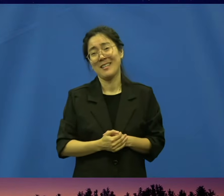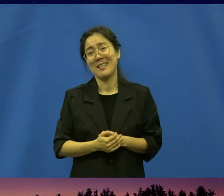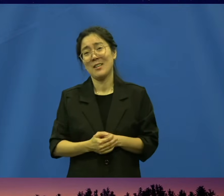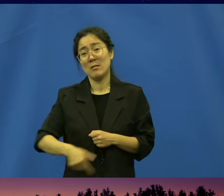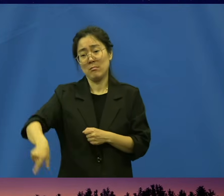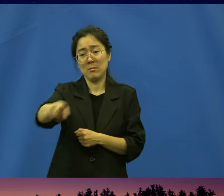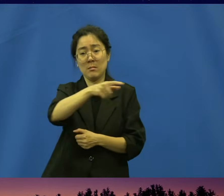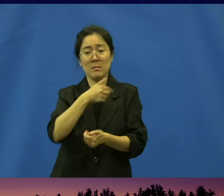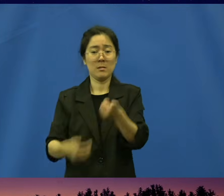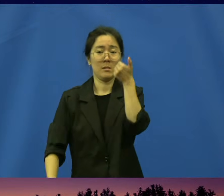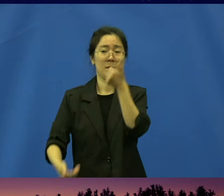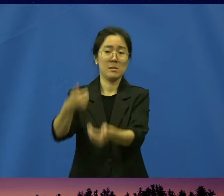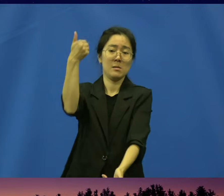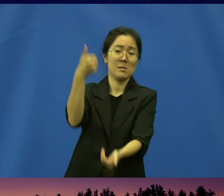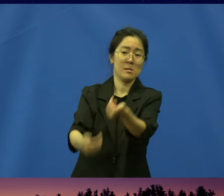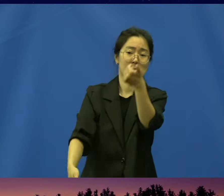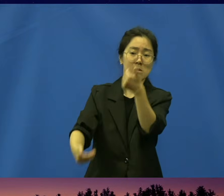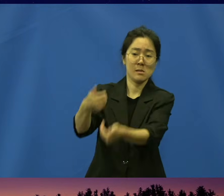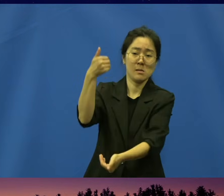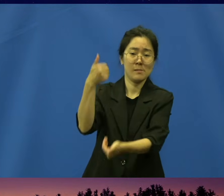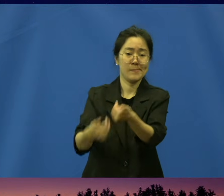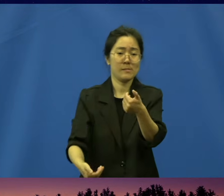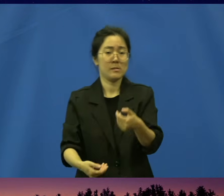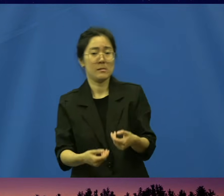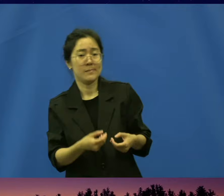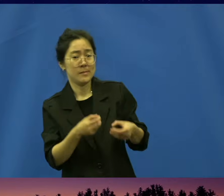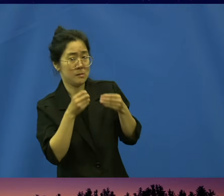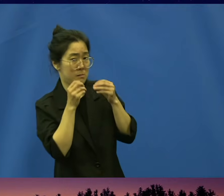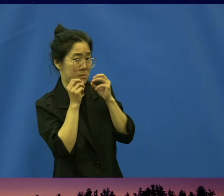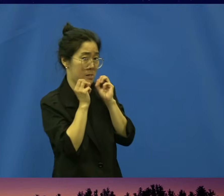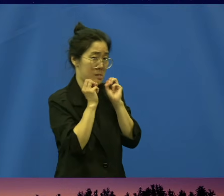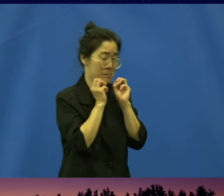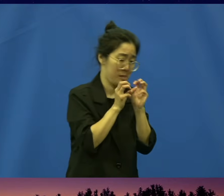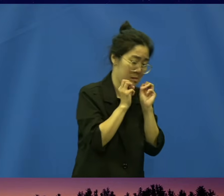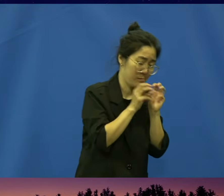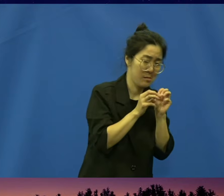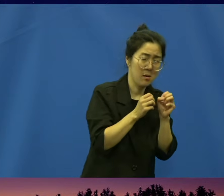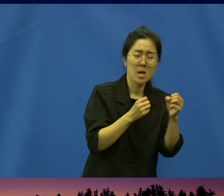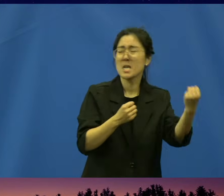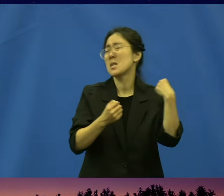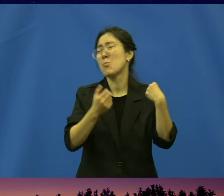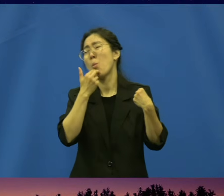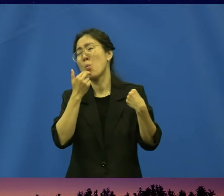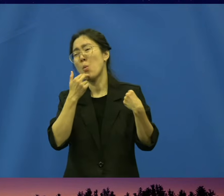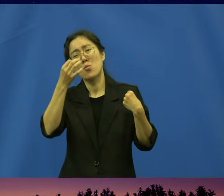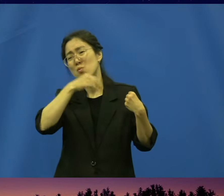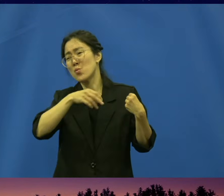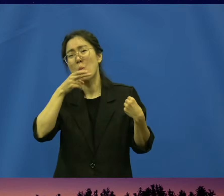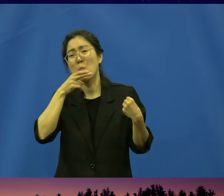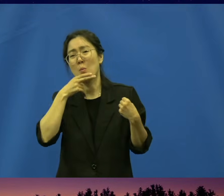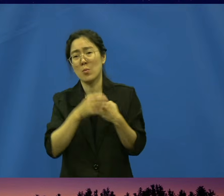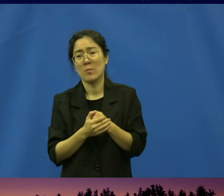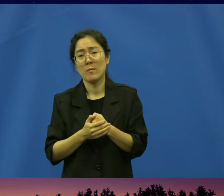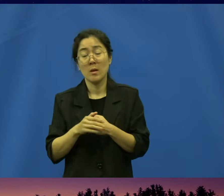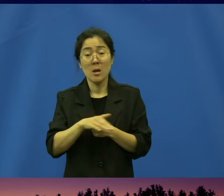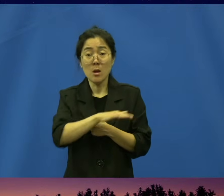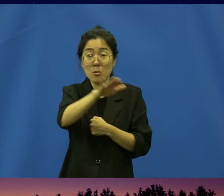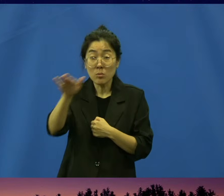우리가 하나가 되면 세상의 불신자들이 예수님이 하나님을 보내신 구주인 줄로 믿게 되고,